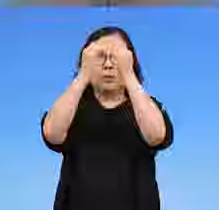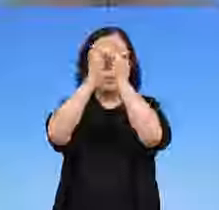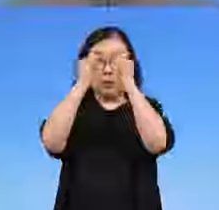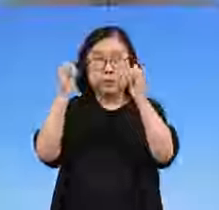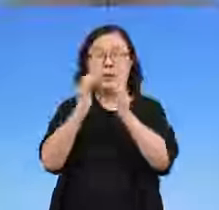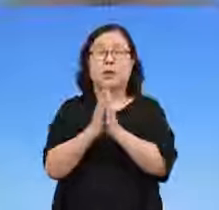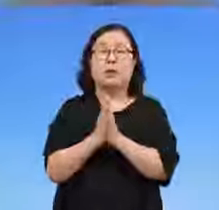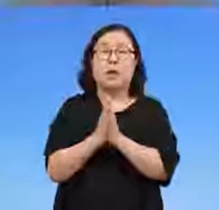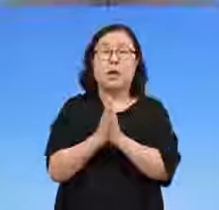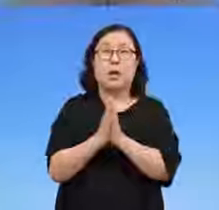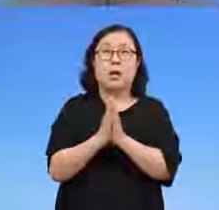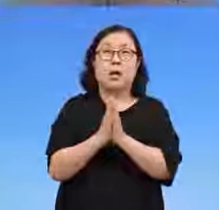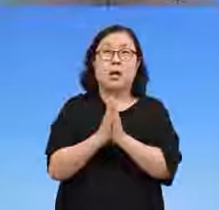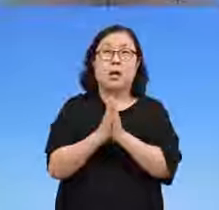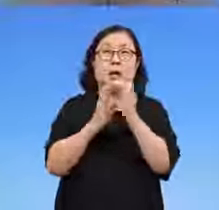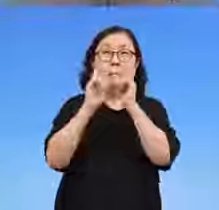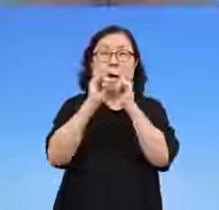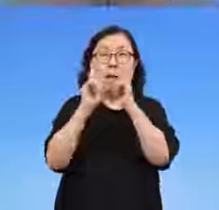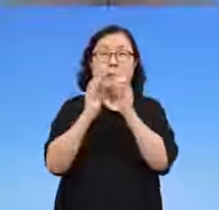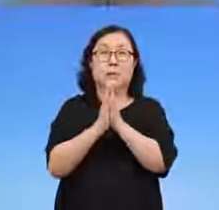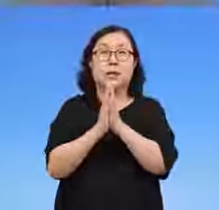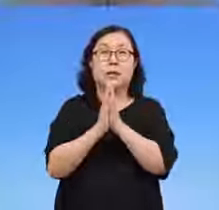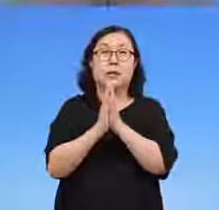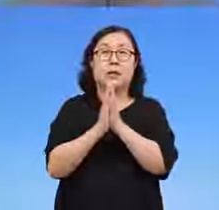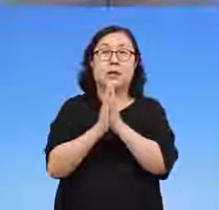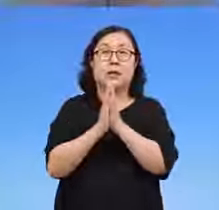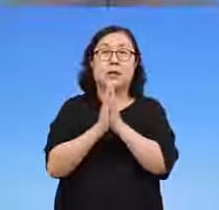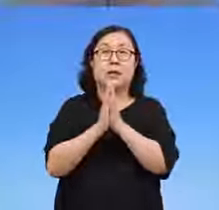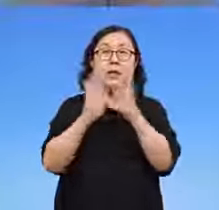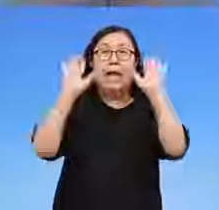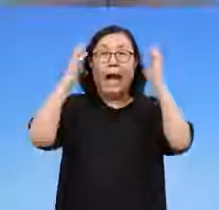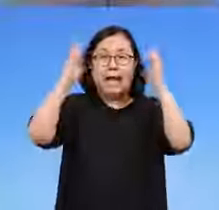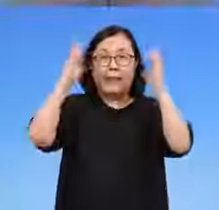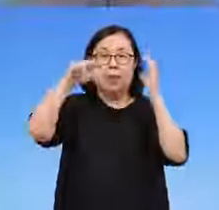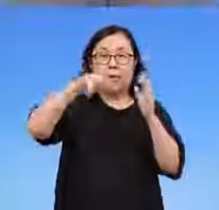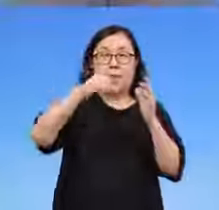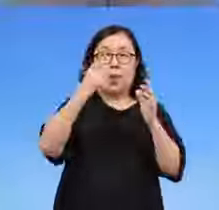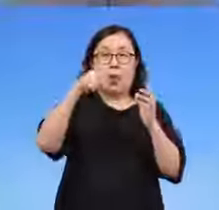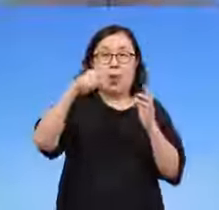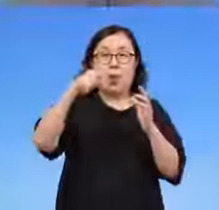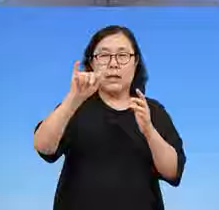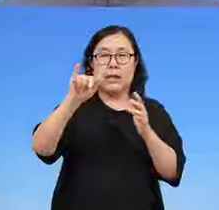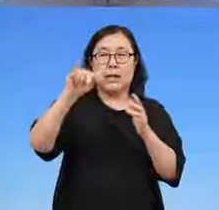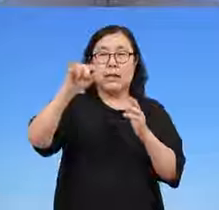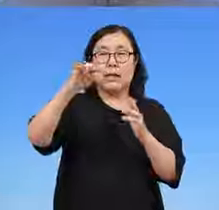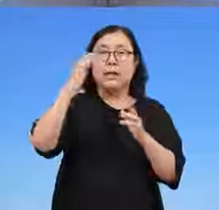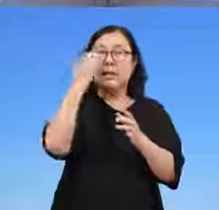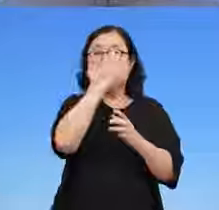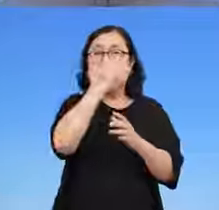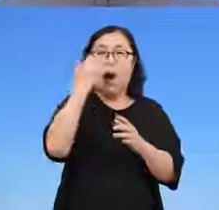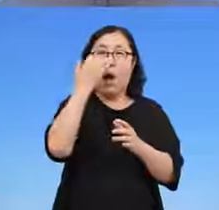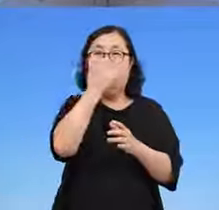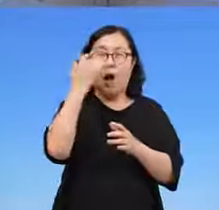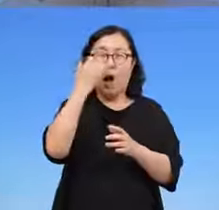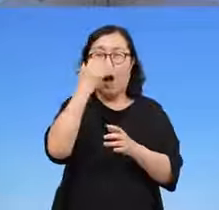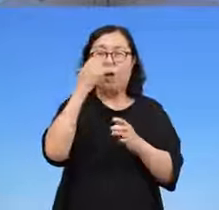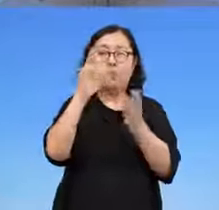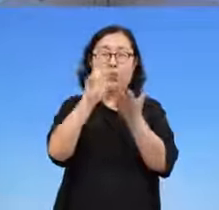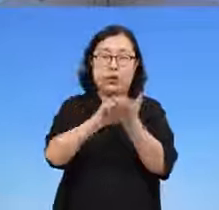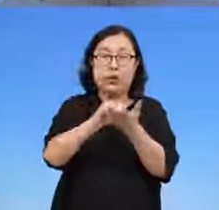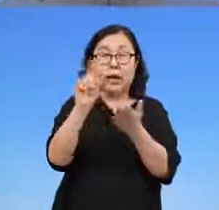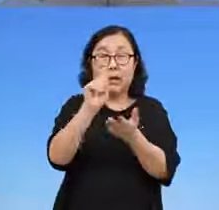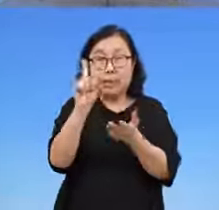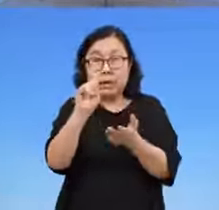해보니까요, 제일 두드러지는 게 이 조기 성애화 반대. 이 조기 성애화 문제가 뭐냐